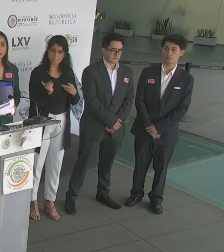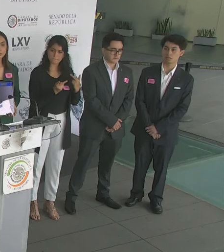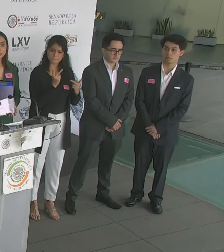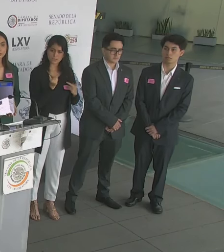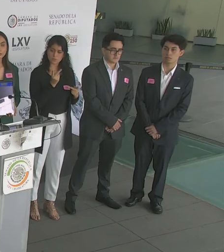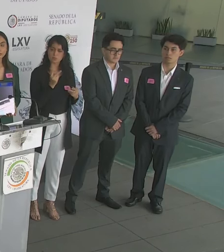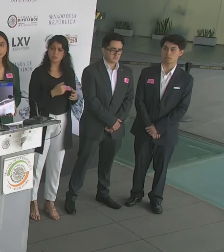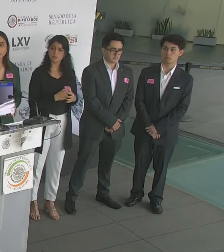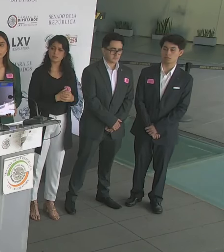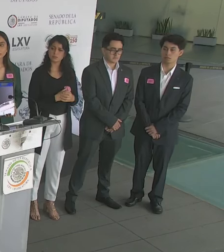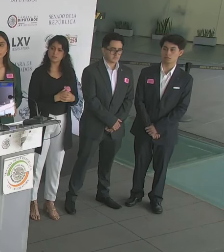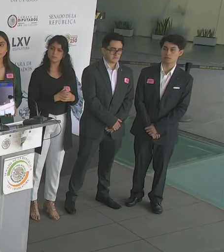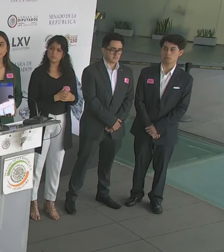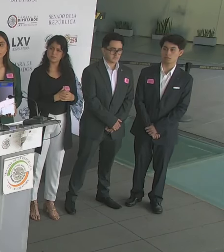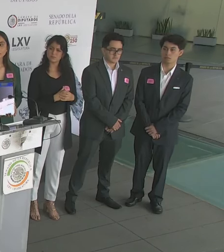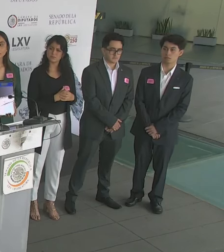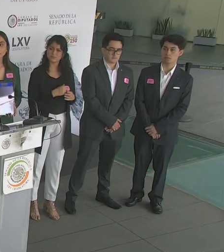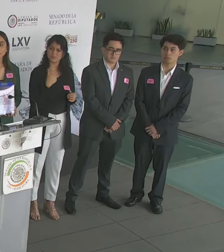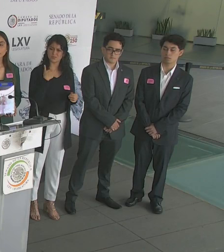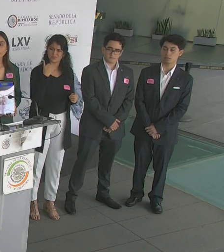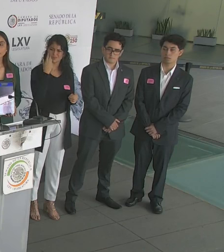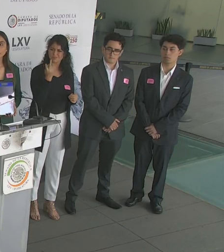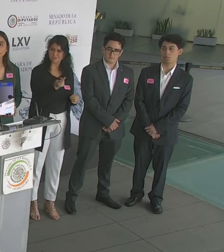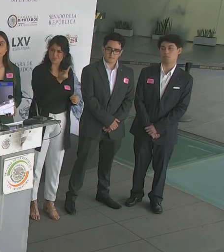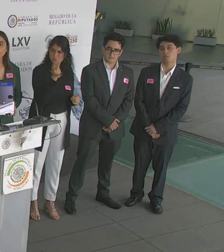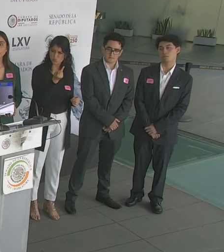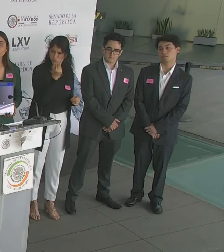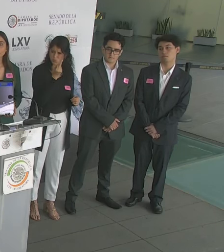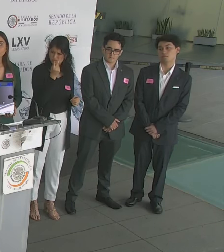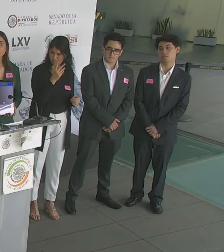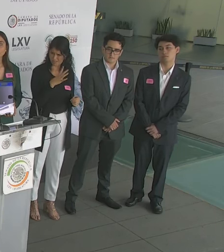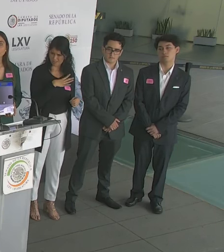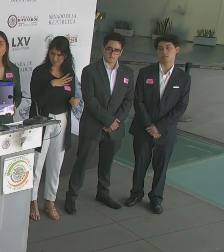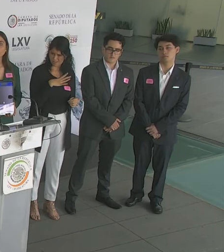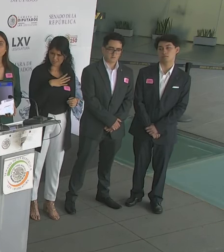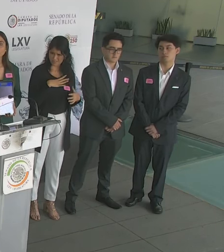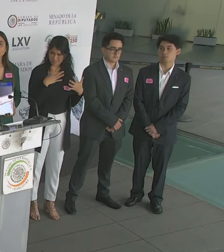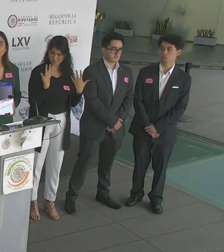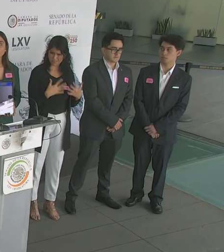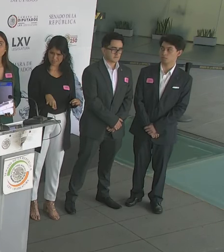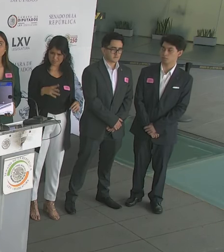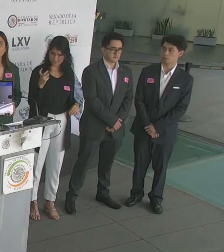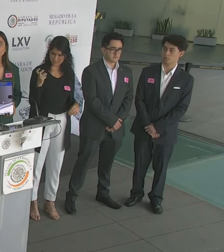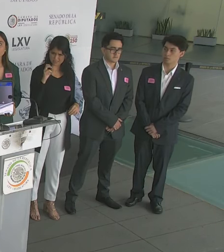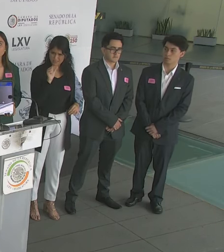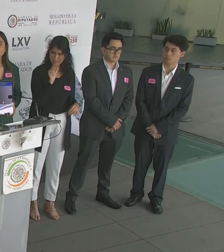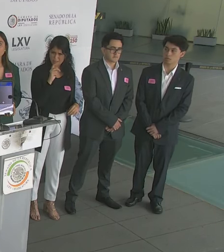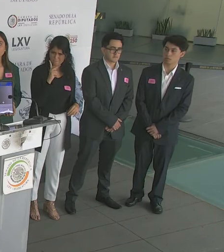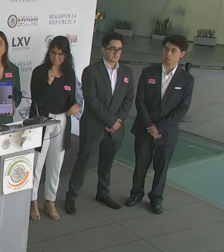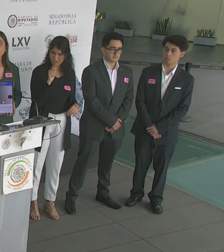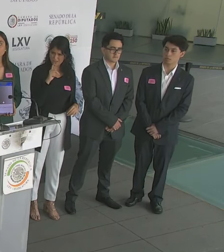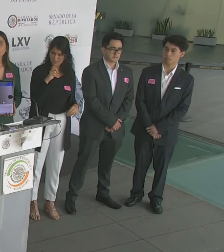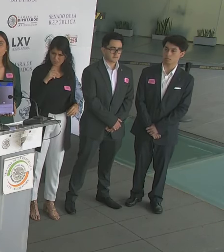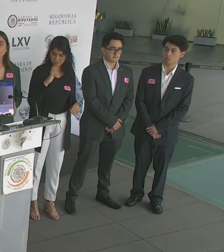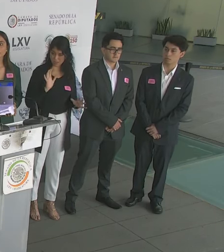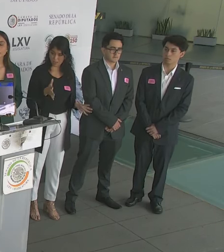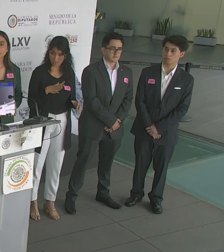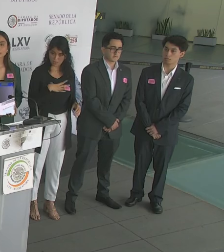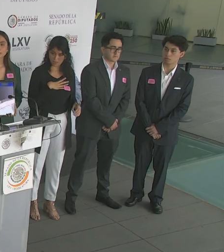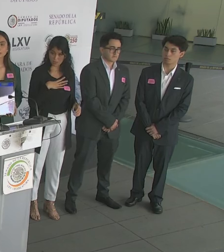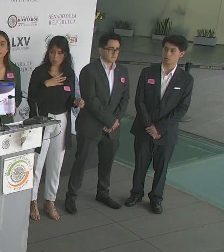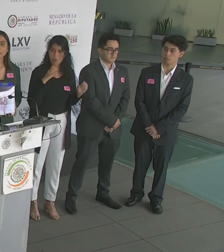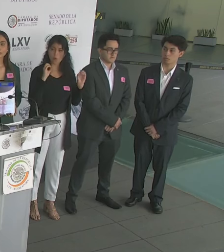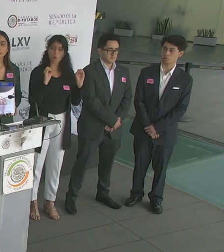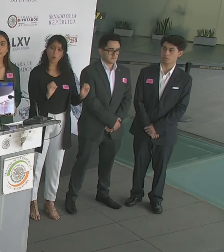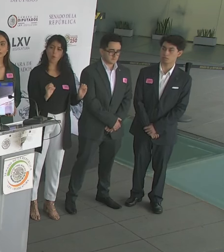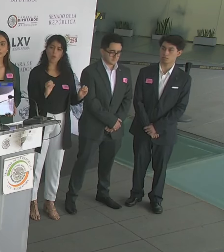pregunta quiere preguntarles si existe ya una patente sobre esta aplicación o si se dejará de manera